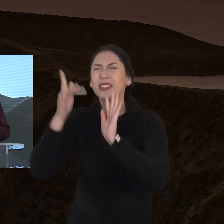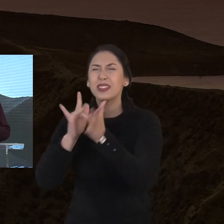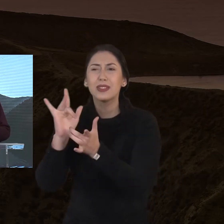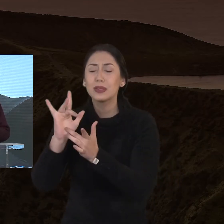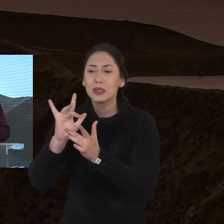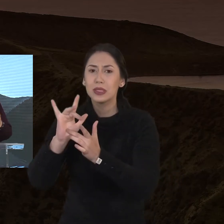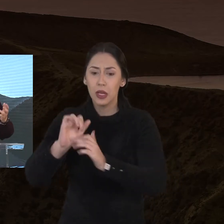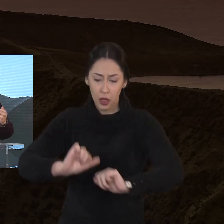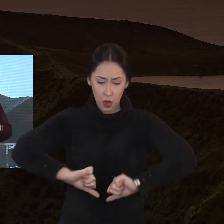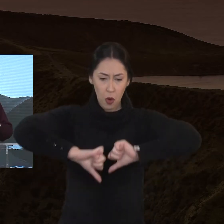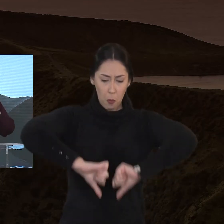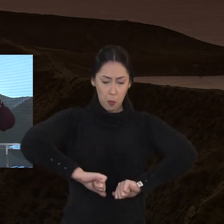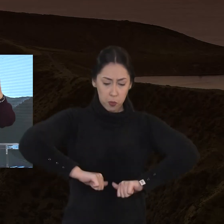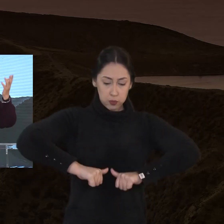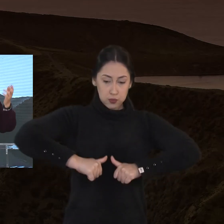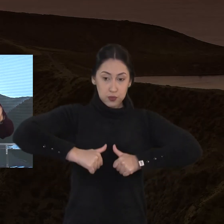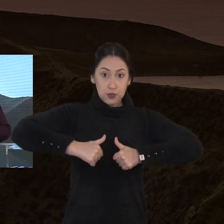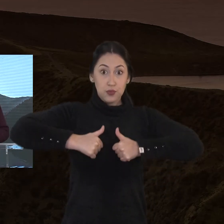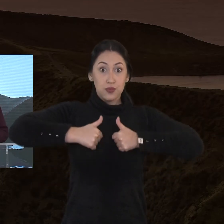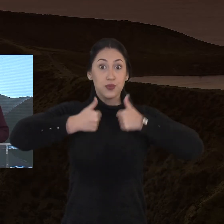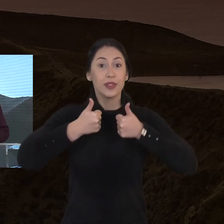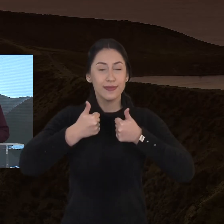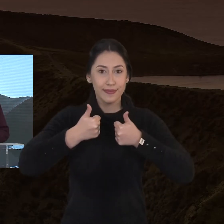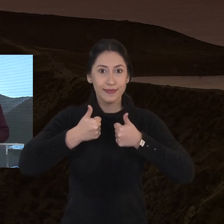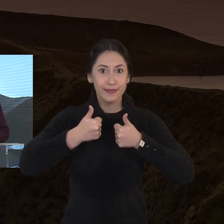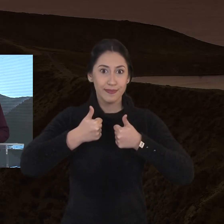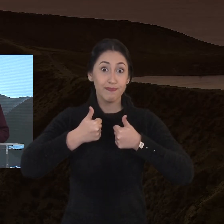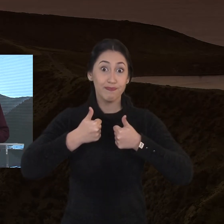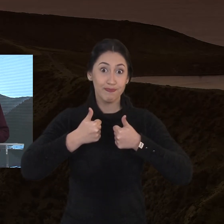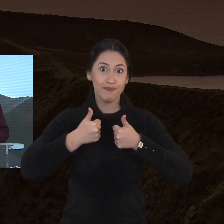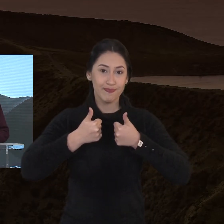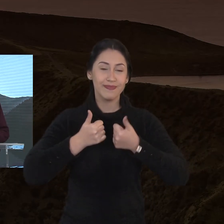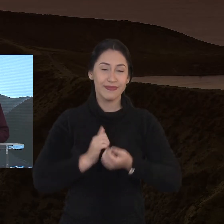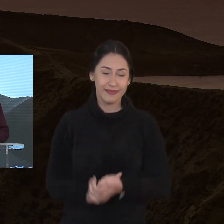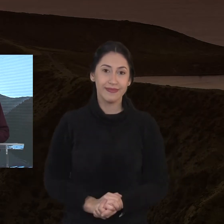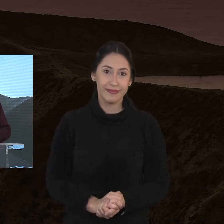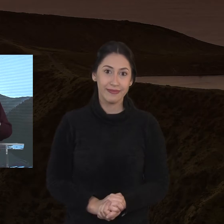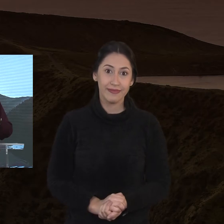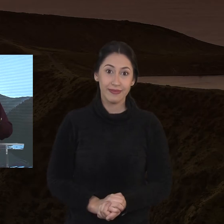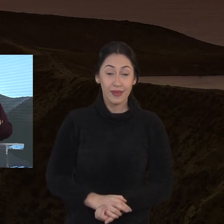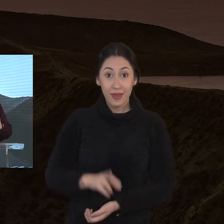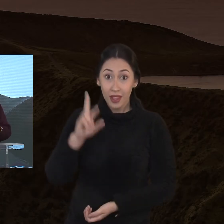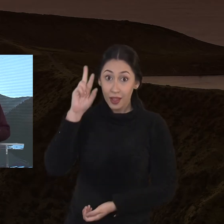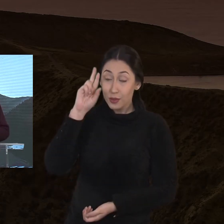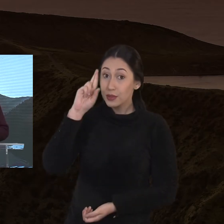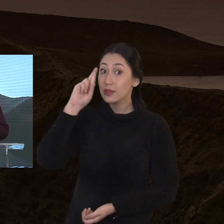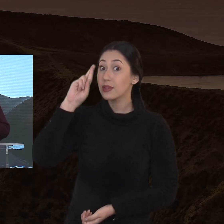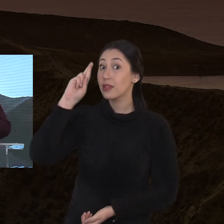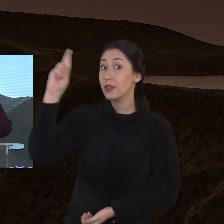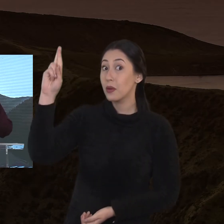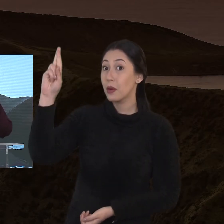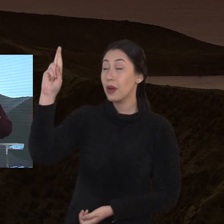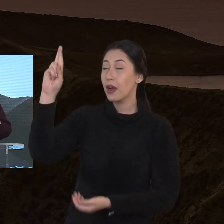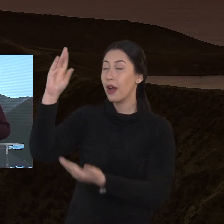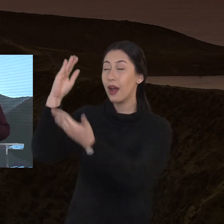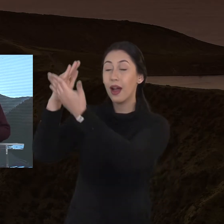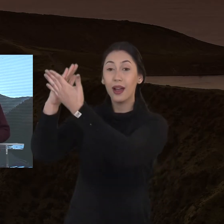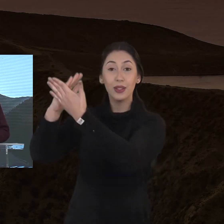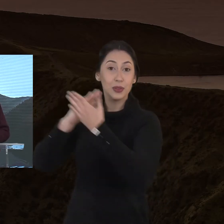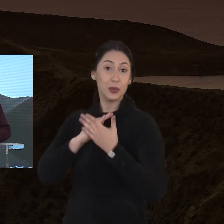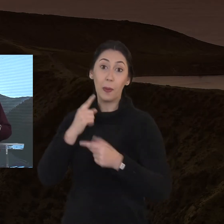parte de cima das subiu subiu subiu para mais de 97 o senhor foi o invocar se tornou a